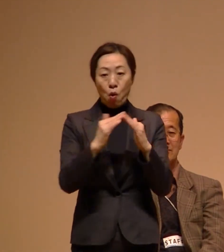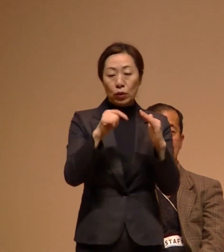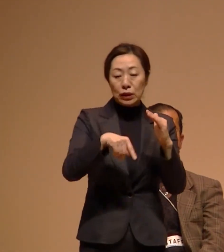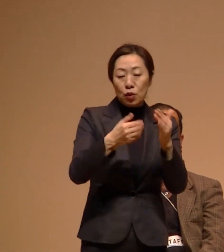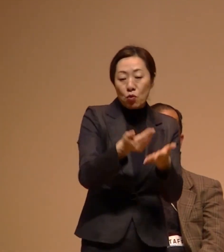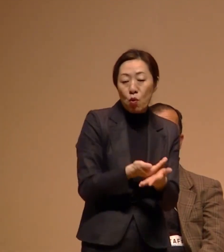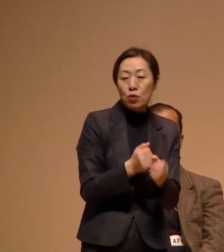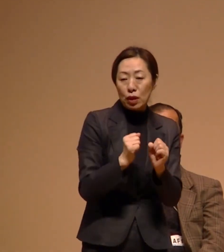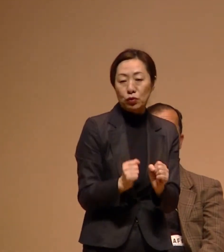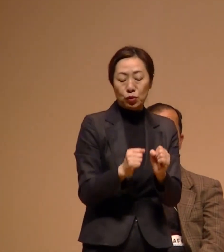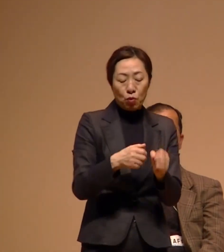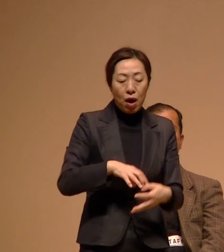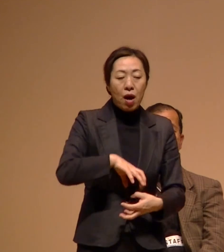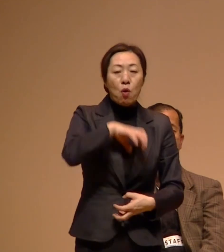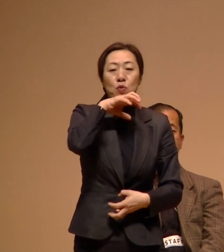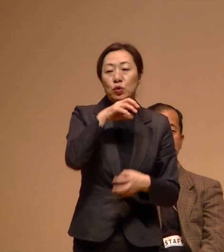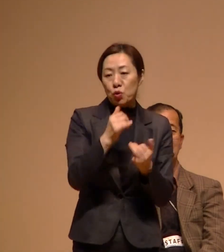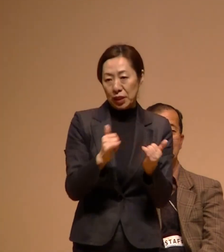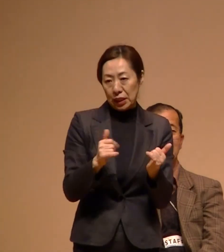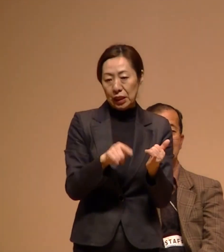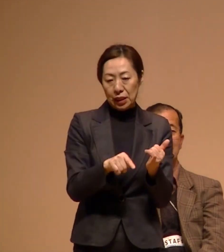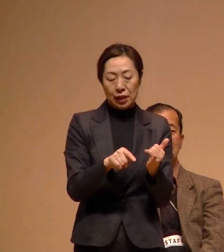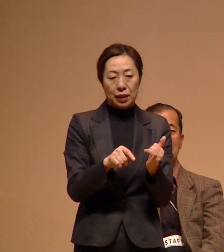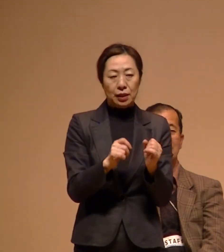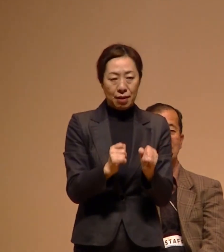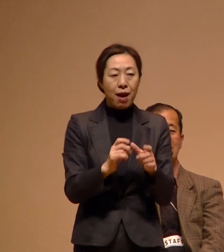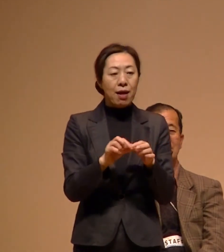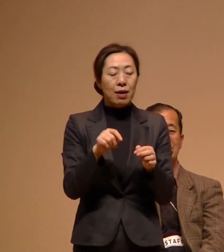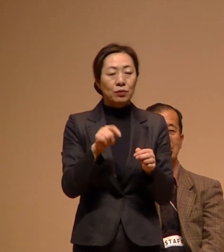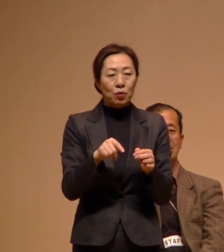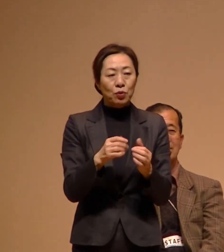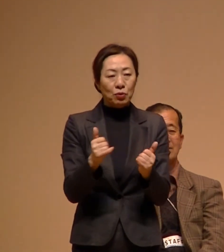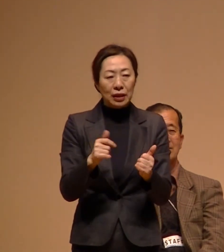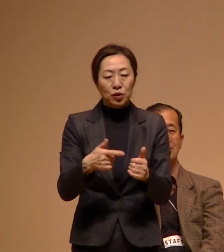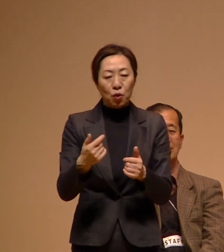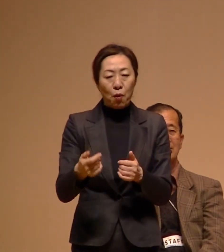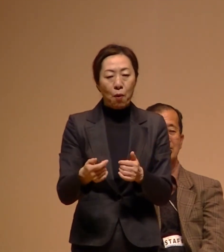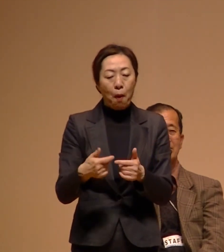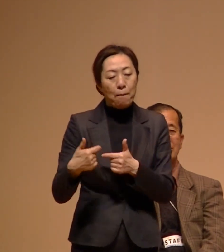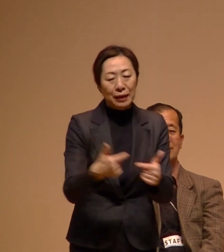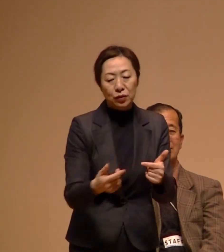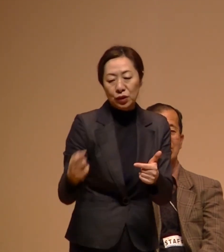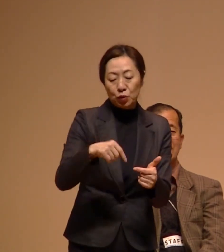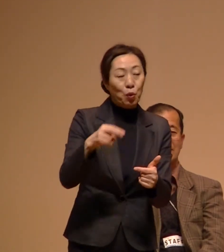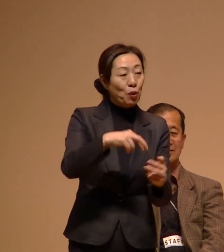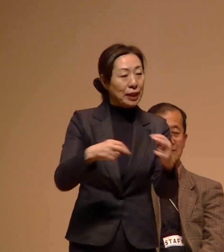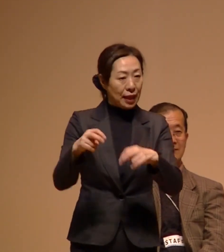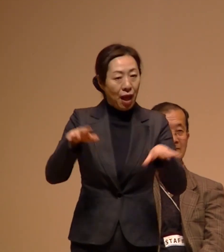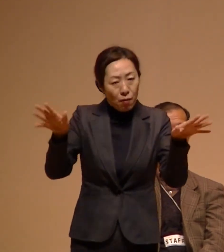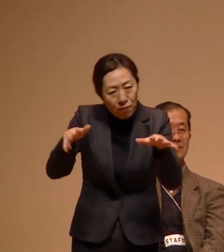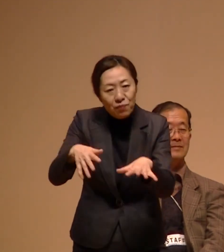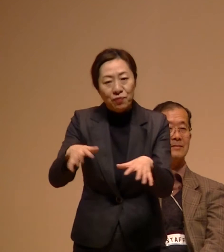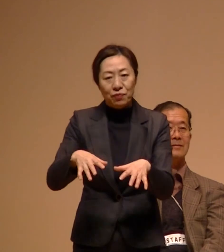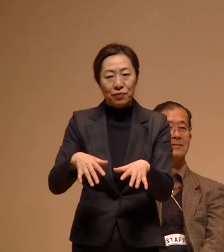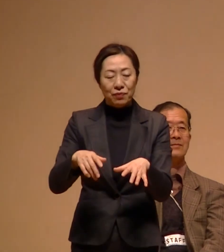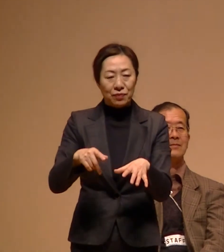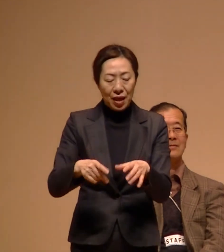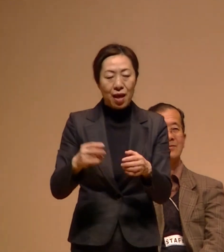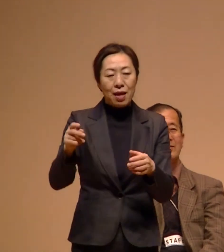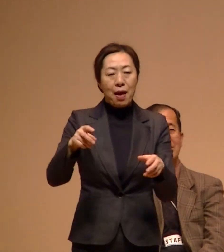ている方はお年寄りが中心であります。そういった方を、バスで、声をかけて、足のない